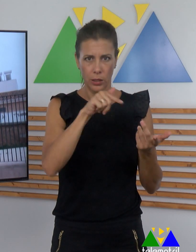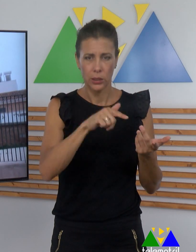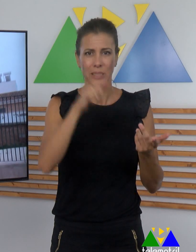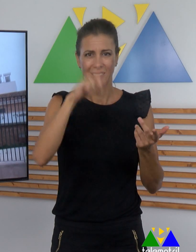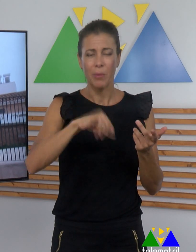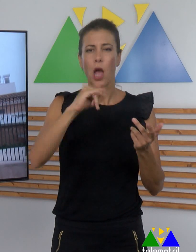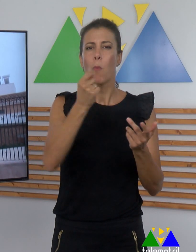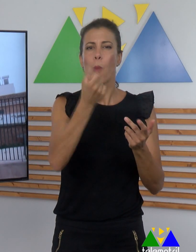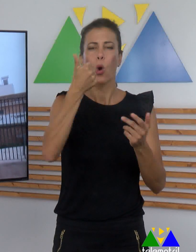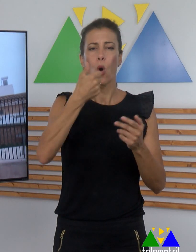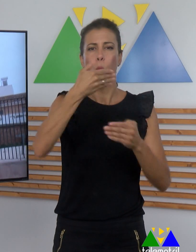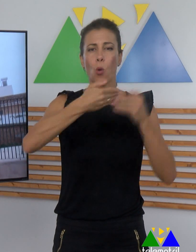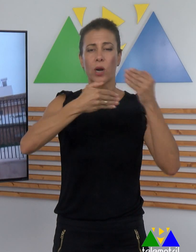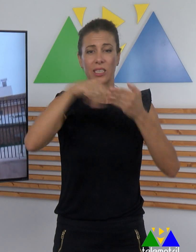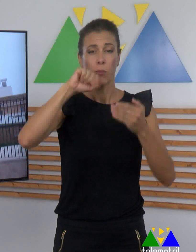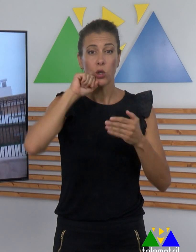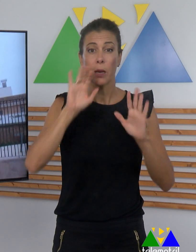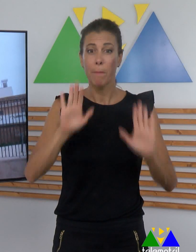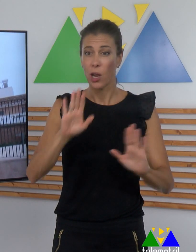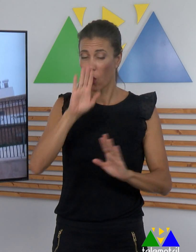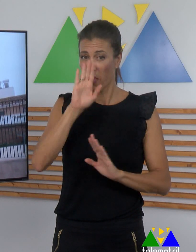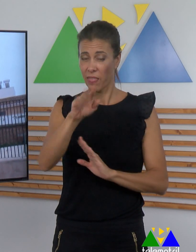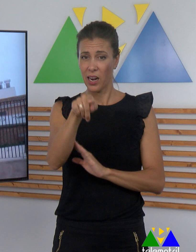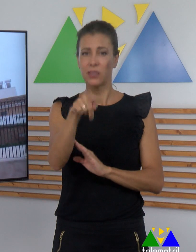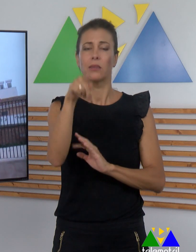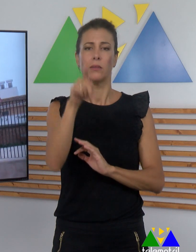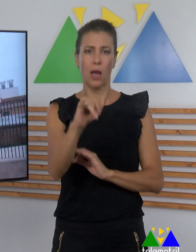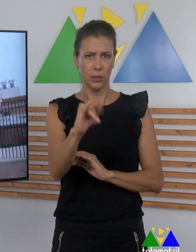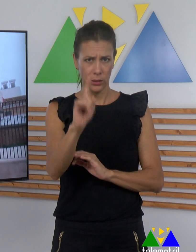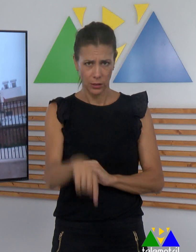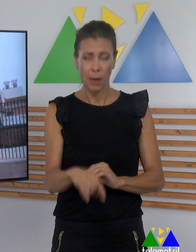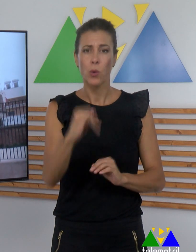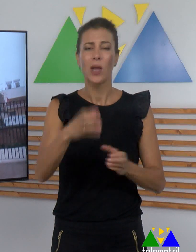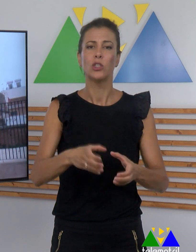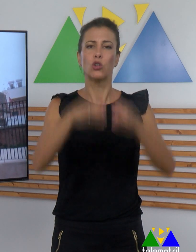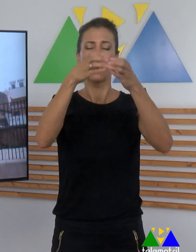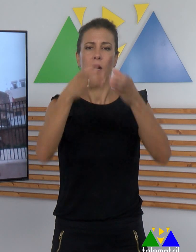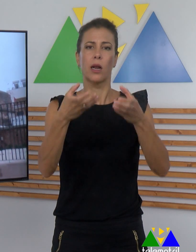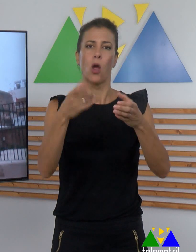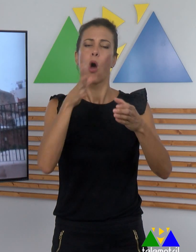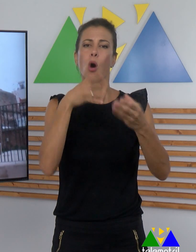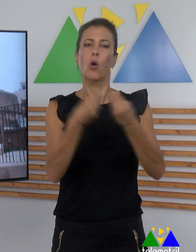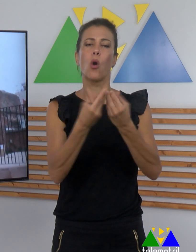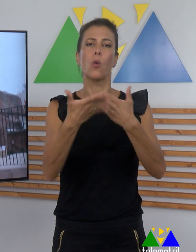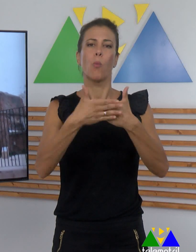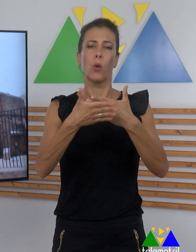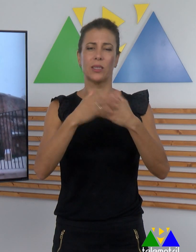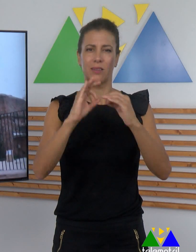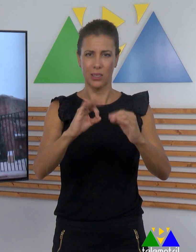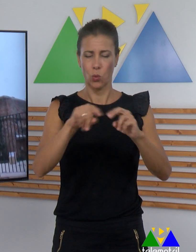de muralla de Motril, pero aquí delante debió haber también unas torres, también con su puerta con rastrillo y